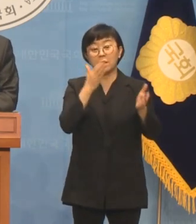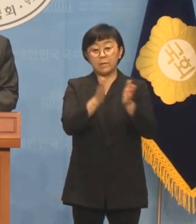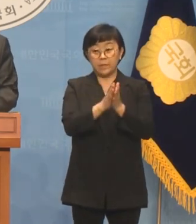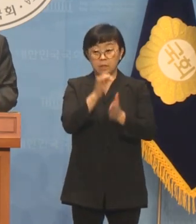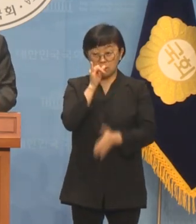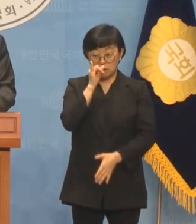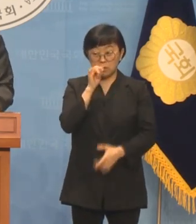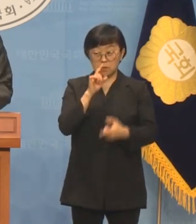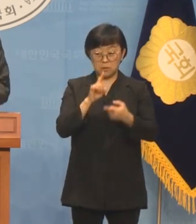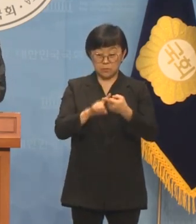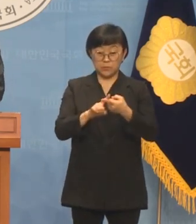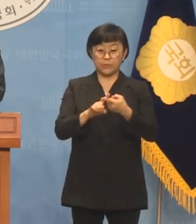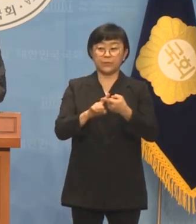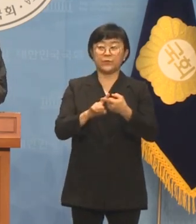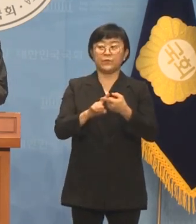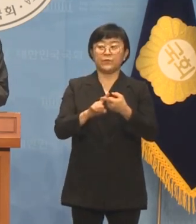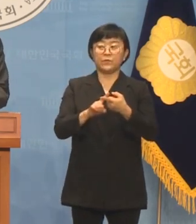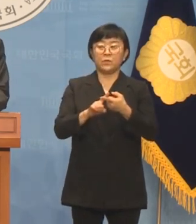것은